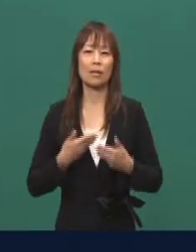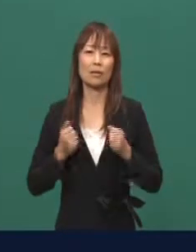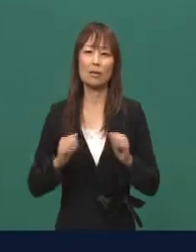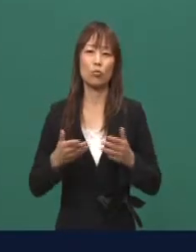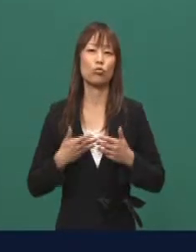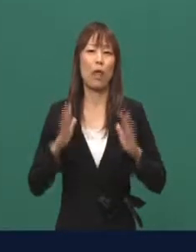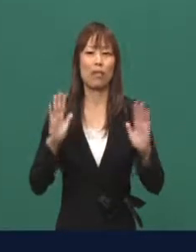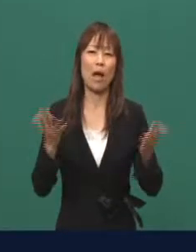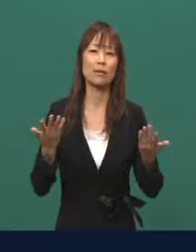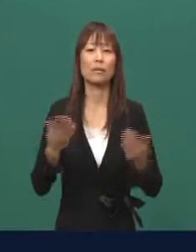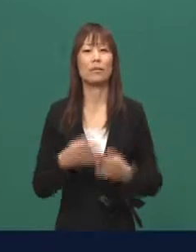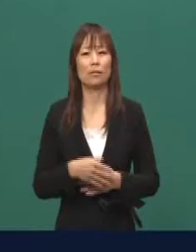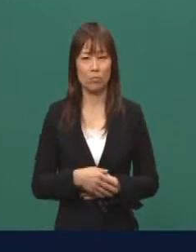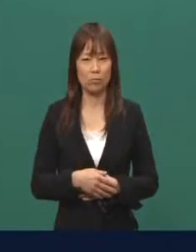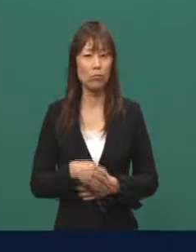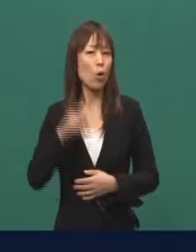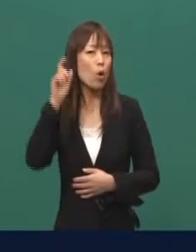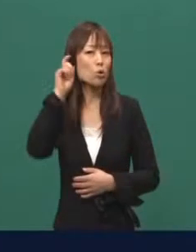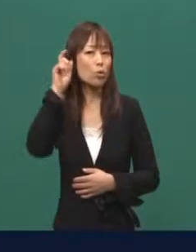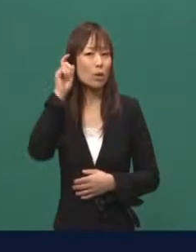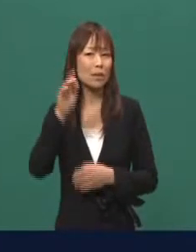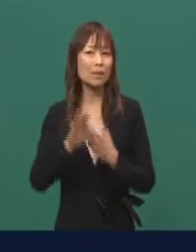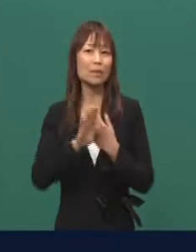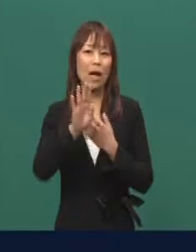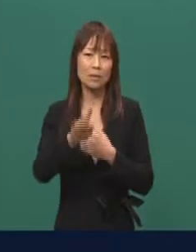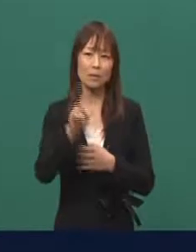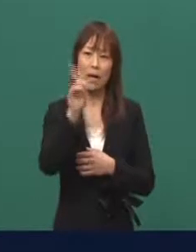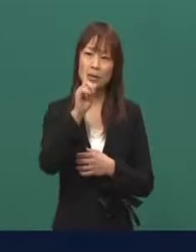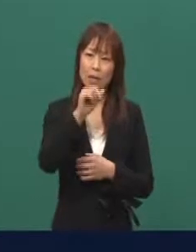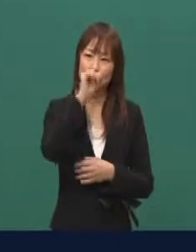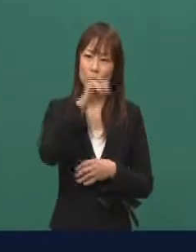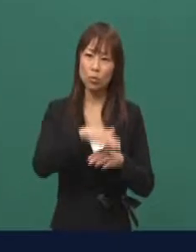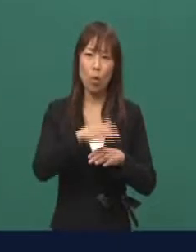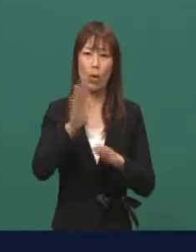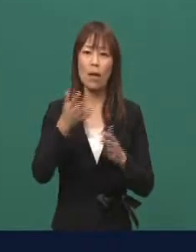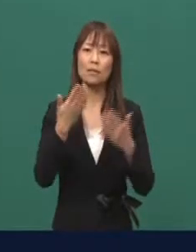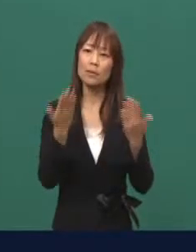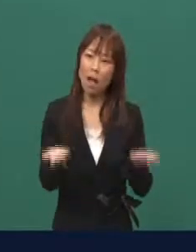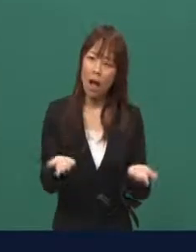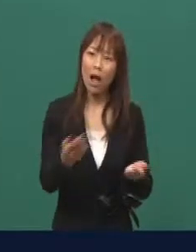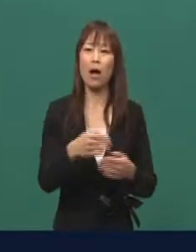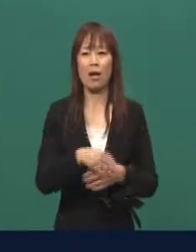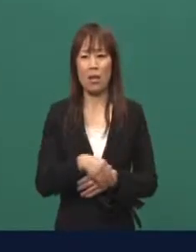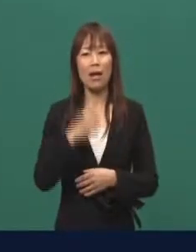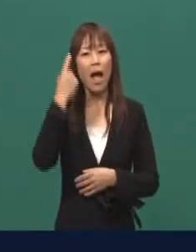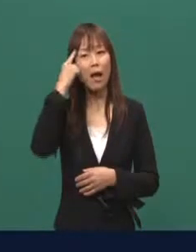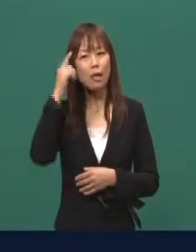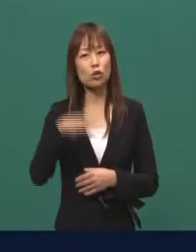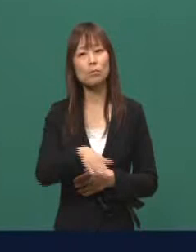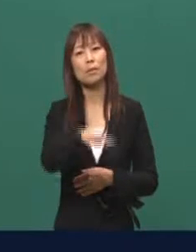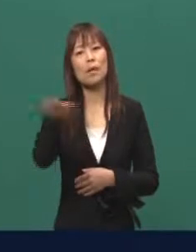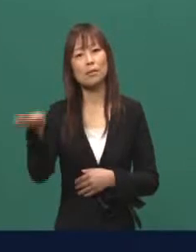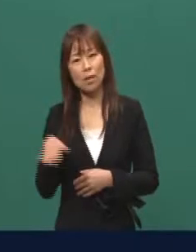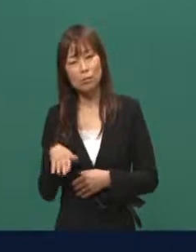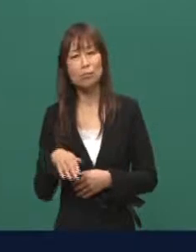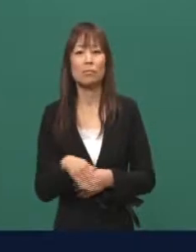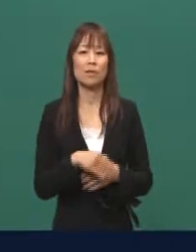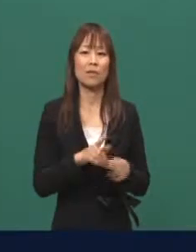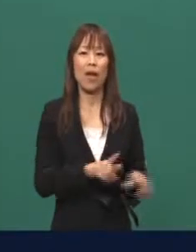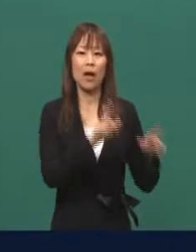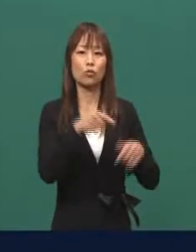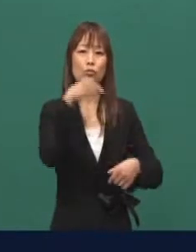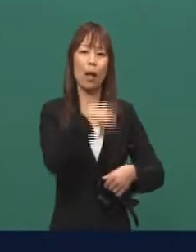になかなか理解されない人、補聴器以外に何か良い方法がないかと考えている人など、